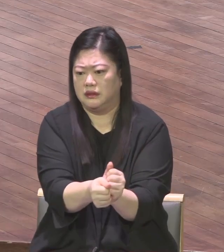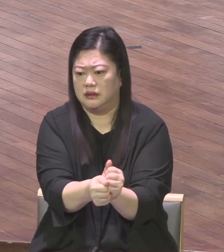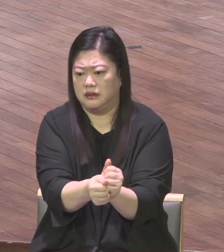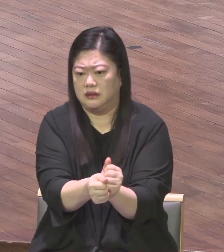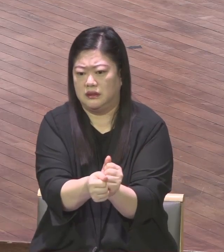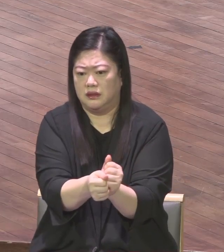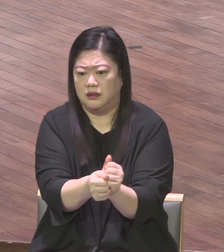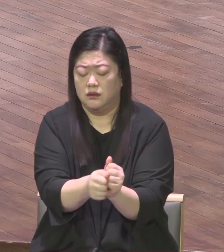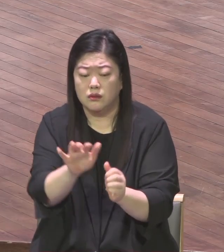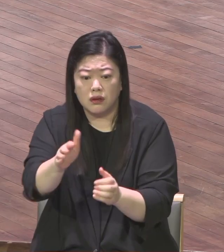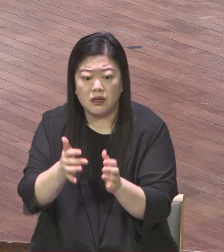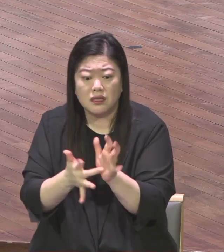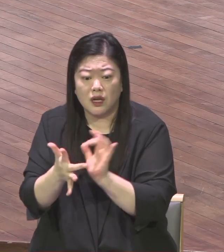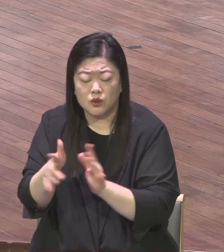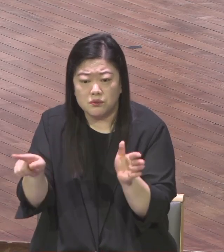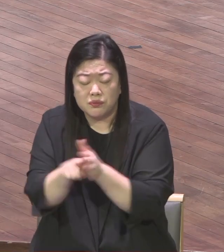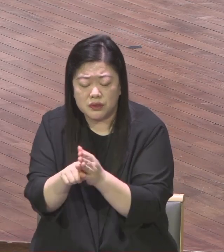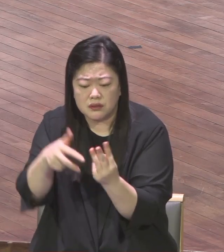부족했습니다.